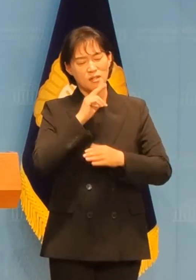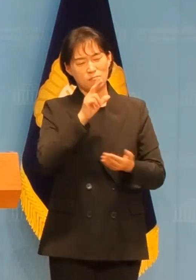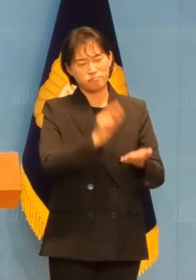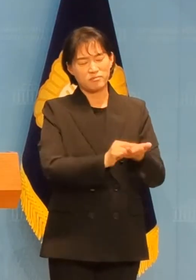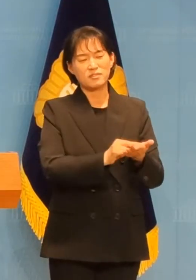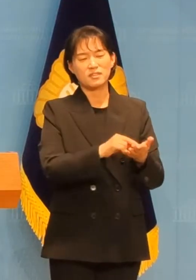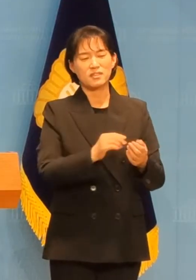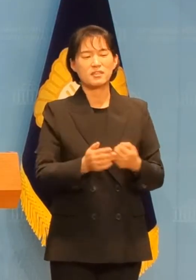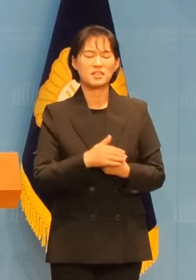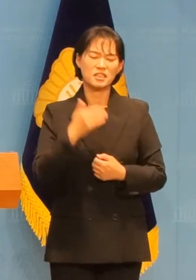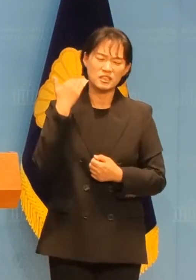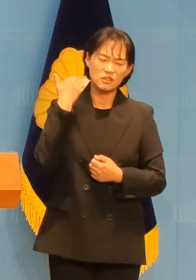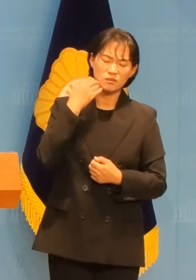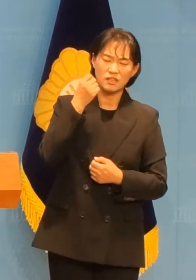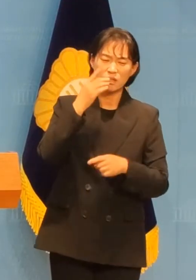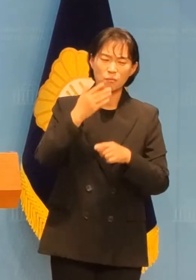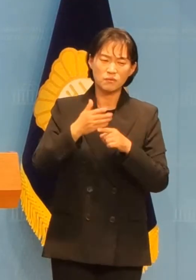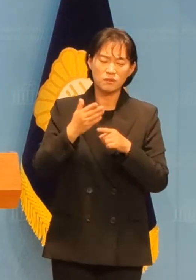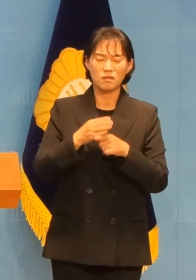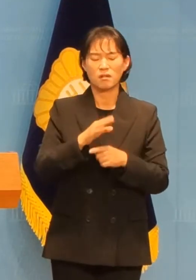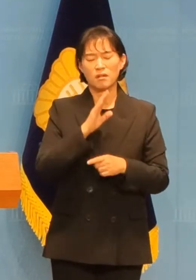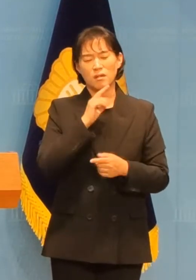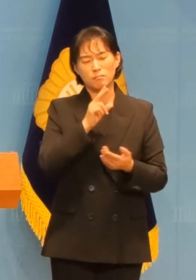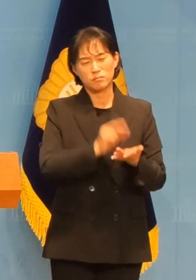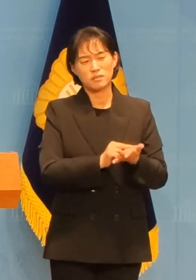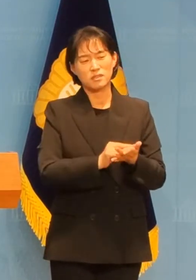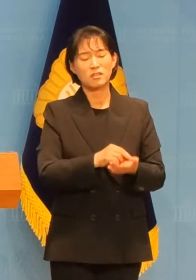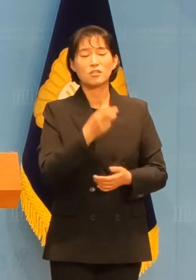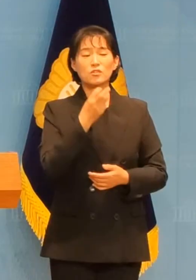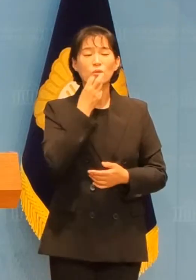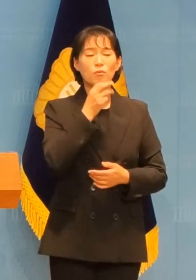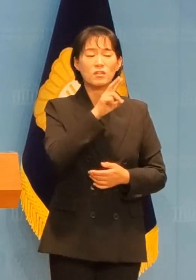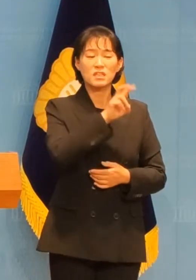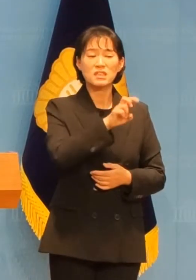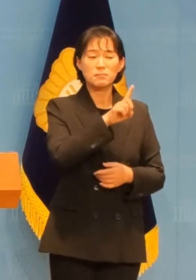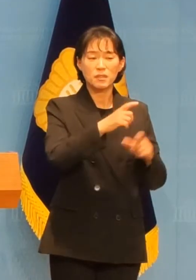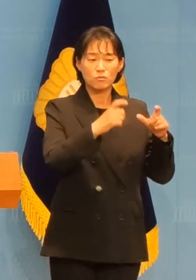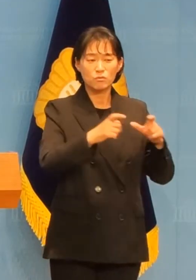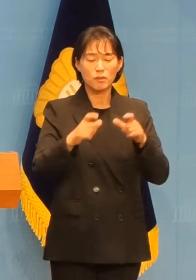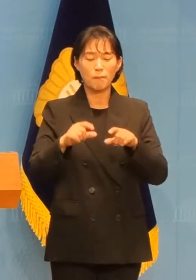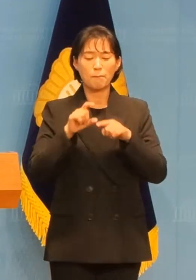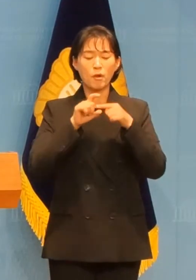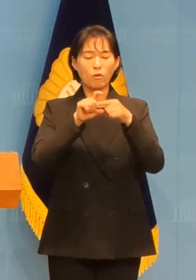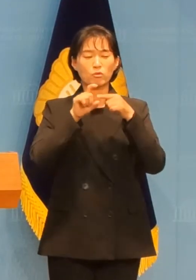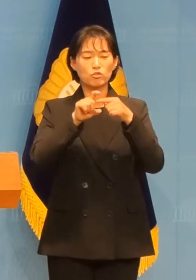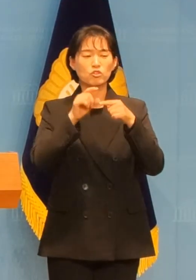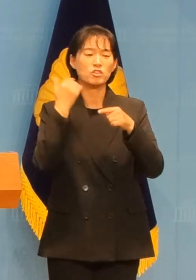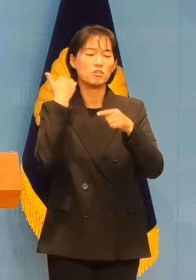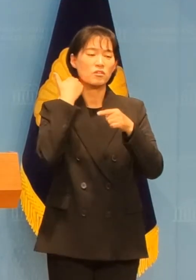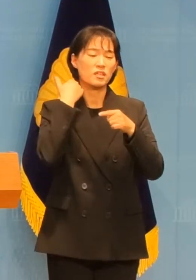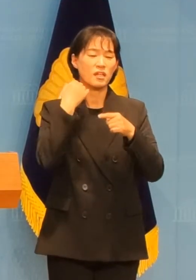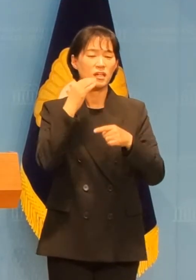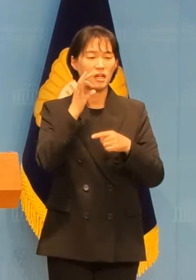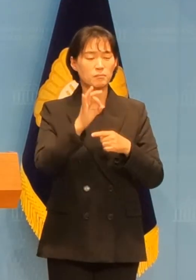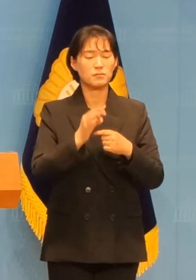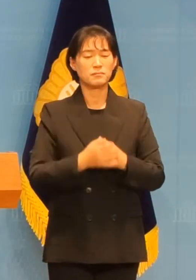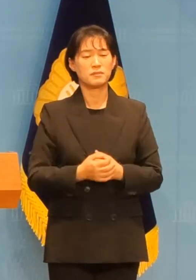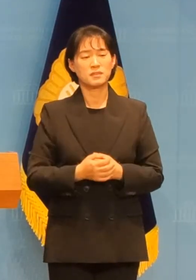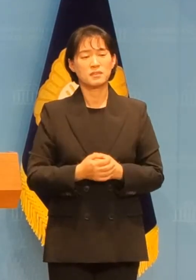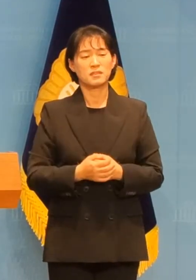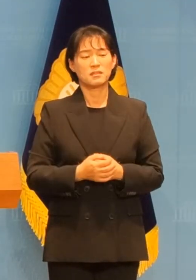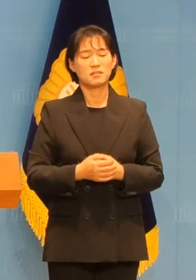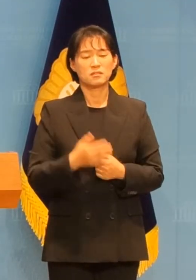전세 월세 시장도 참혹합니다. 서울 21개구의 평균 전세 가격은 11호 대책 시행